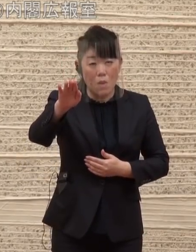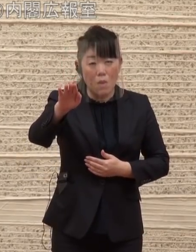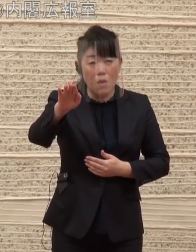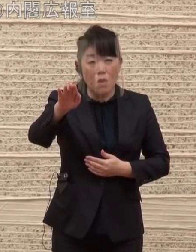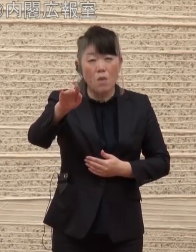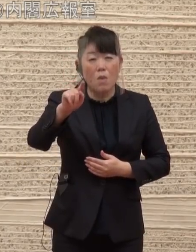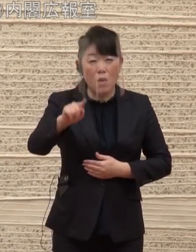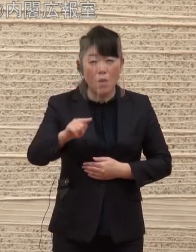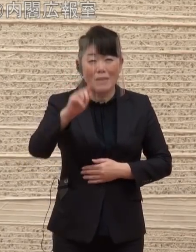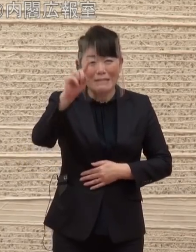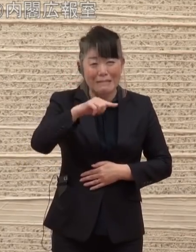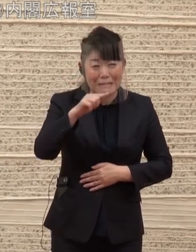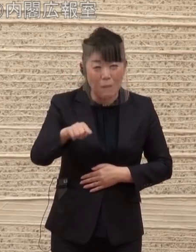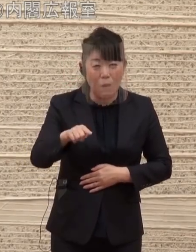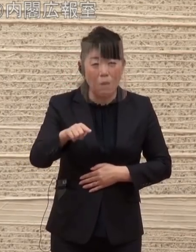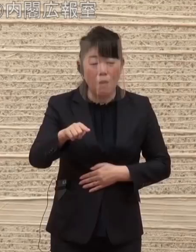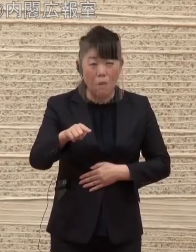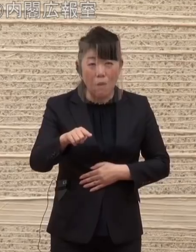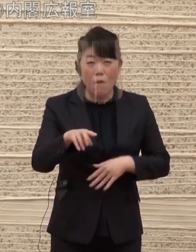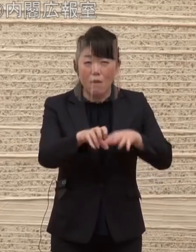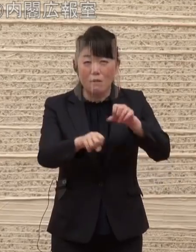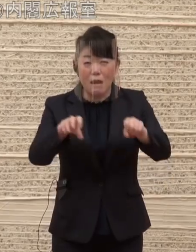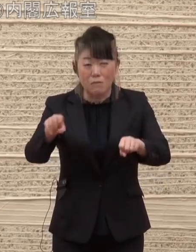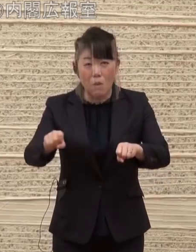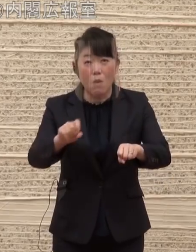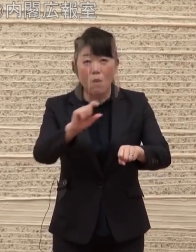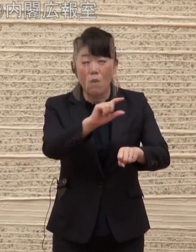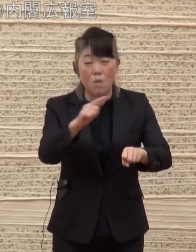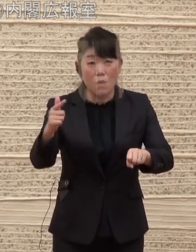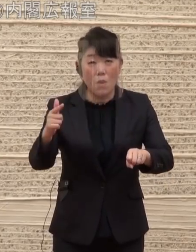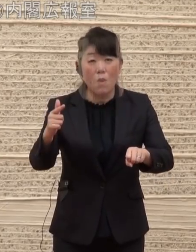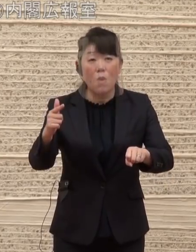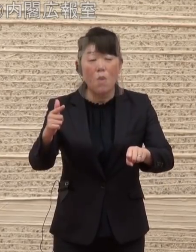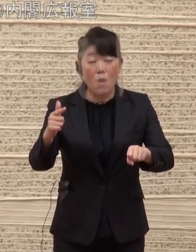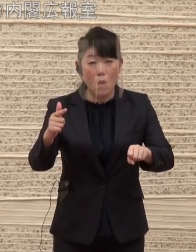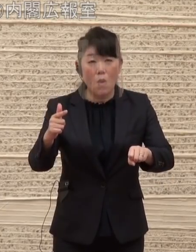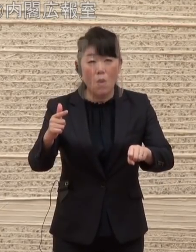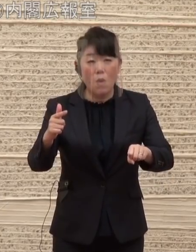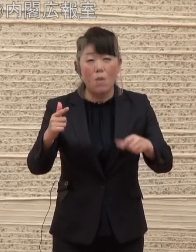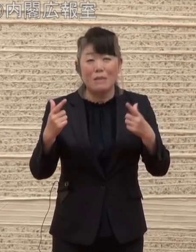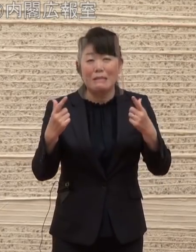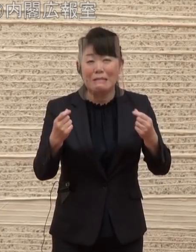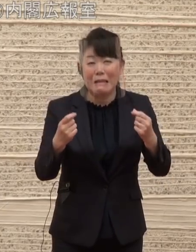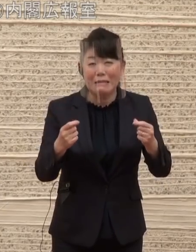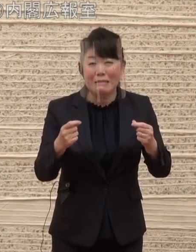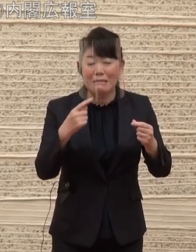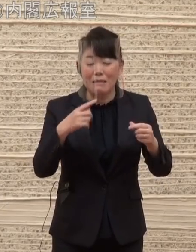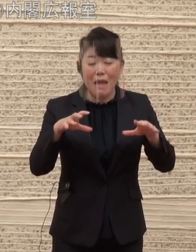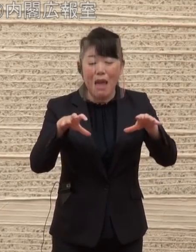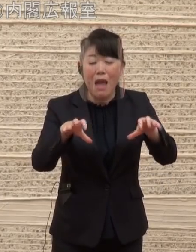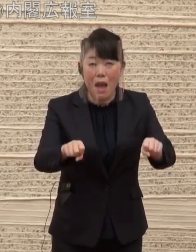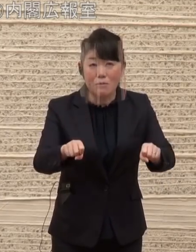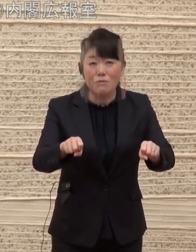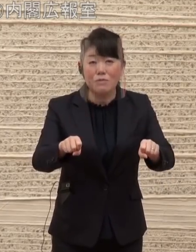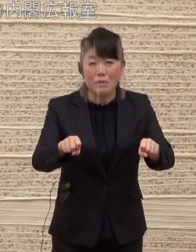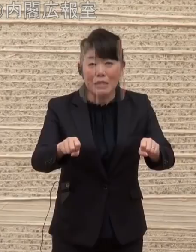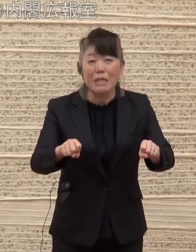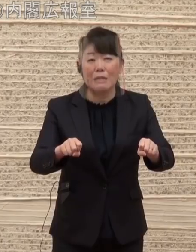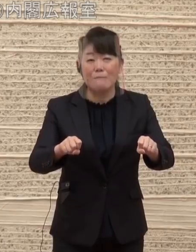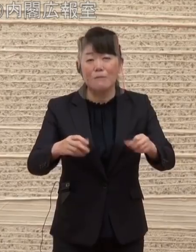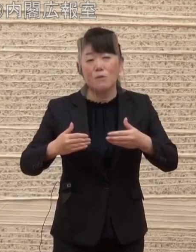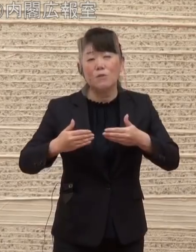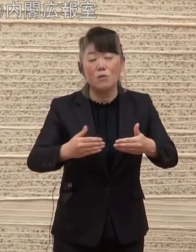なくて人員を確保していくっていうこと等々についてもですねしっかりときっちりと把握をしていきたい思い